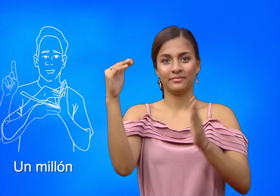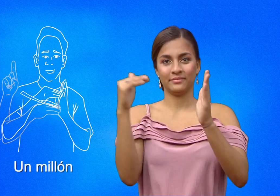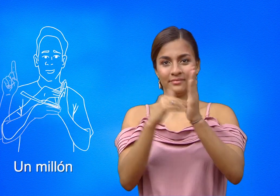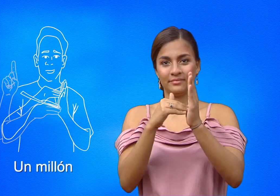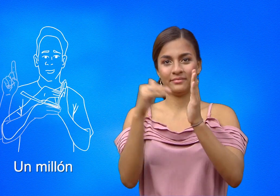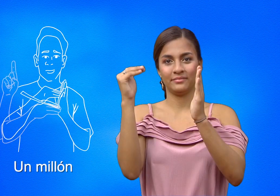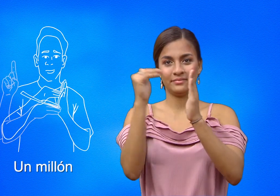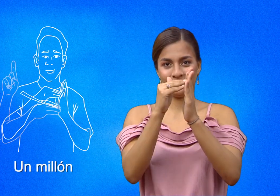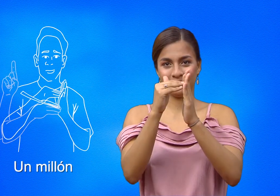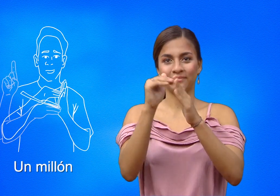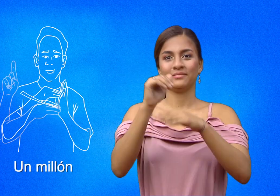un millón